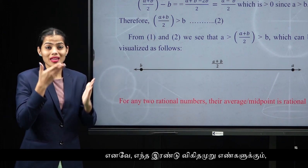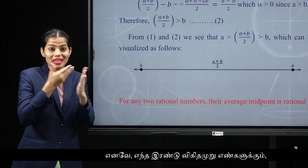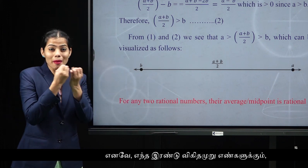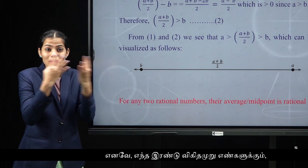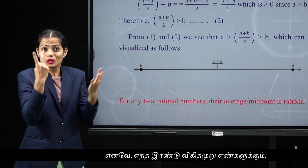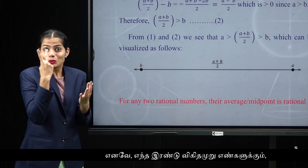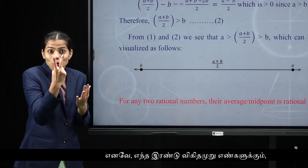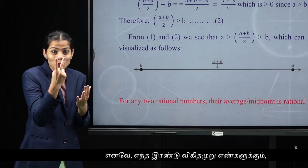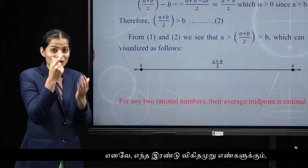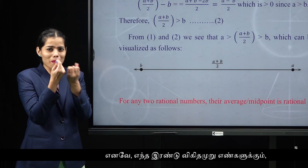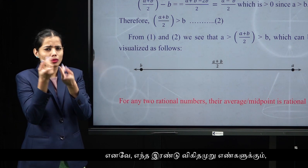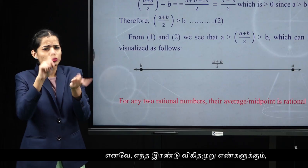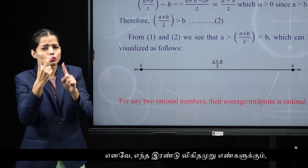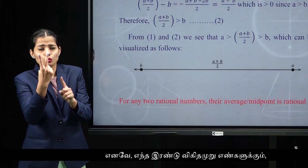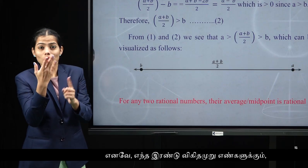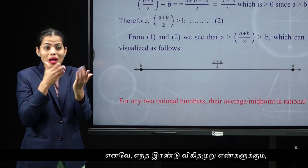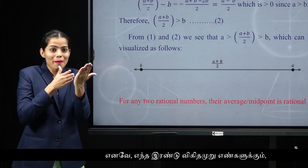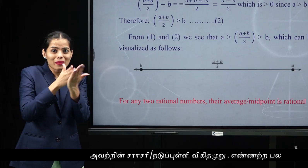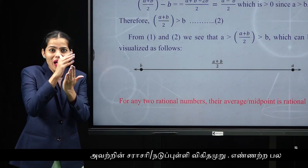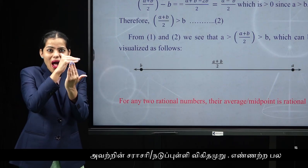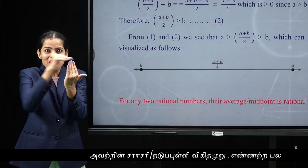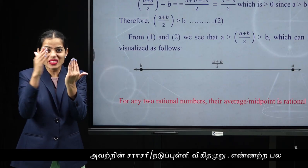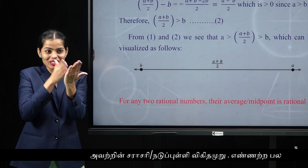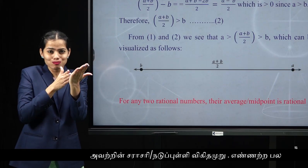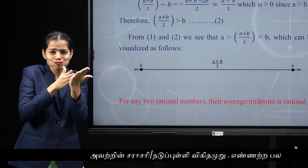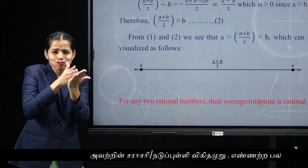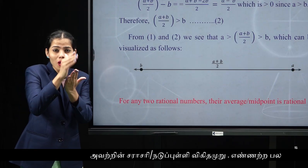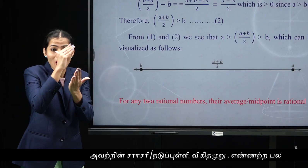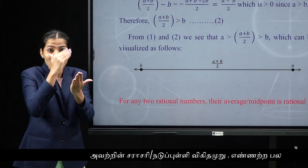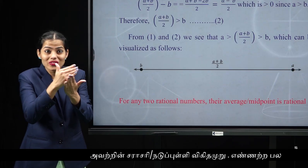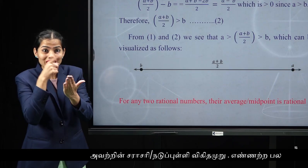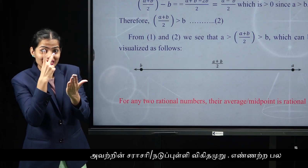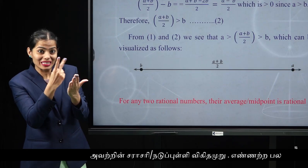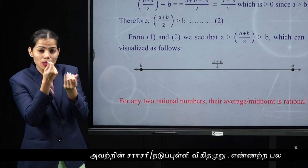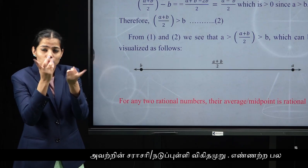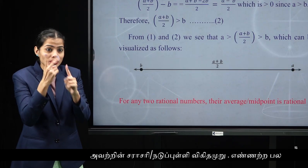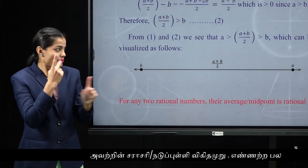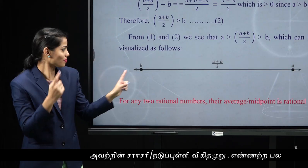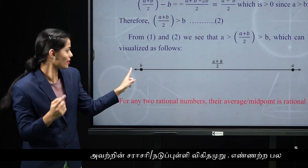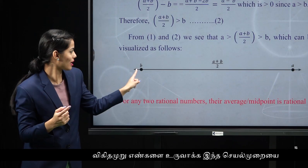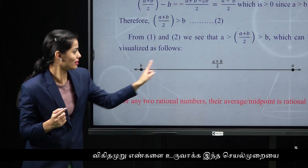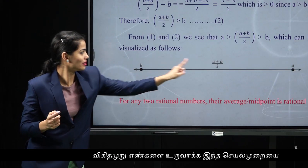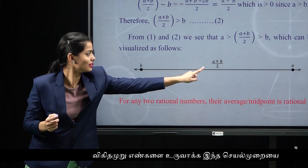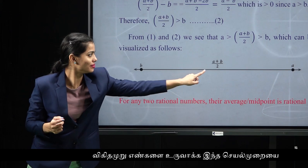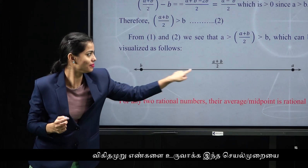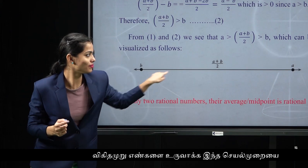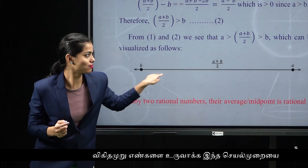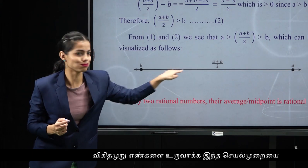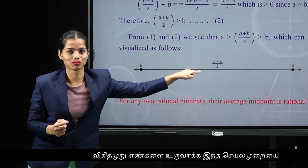எனவே எந்த இரண்டு விகிதமுறு எண்களுக்கும் அவற்றின் சராசரி அல்லது நடுப்புள்ளி விகிதமுறு எண்ணற்ற பல விகிதமுறு